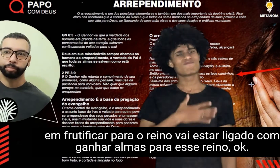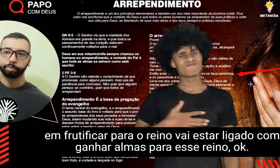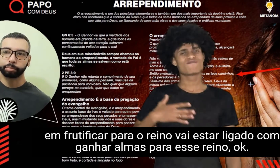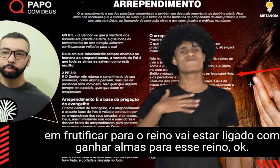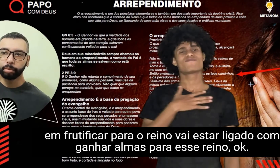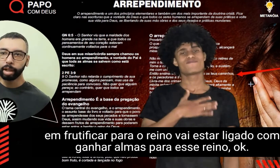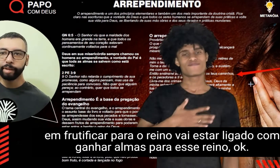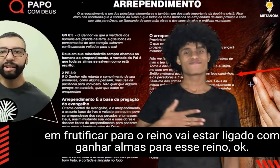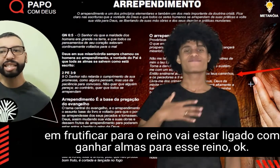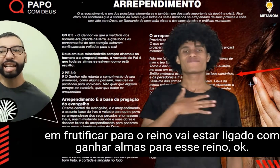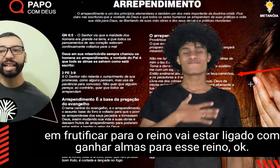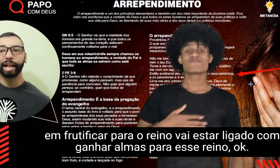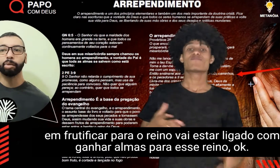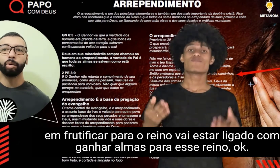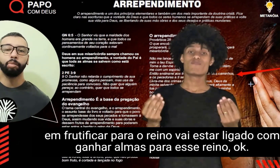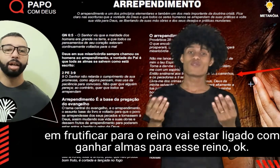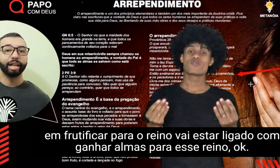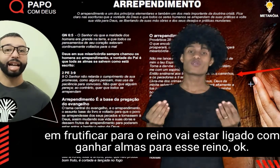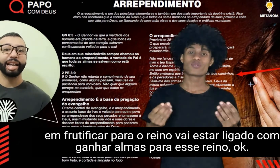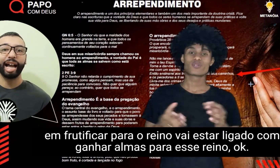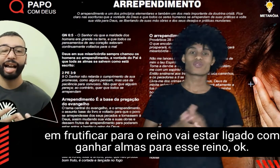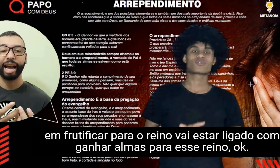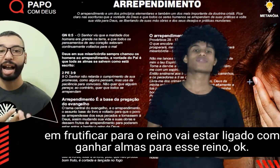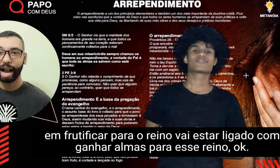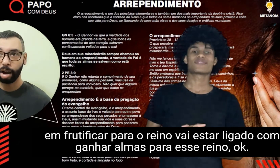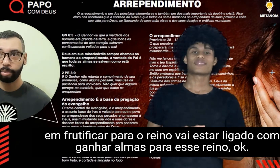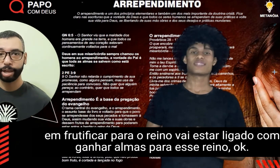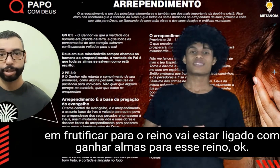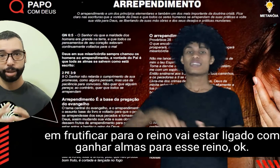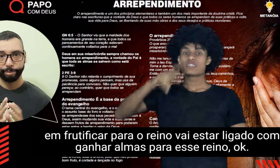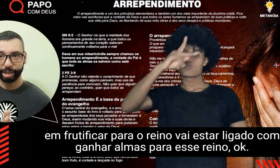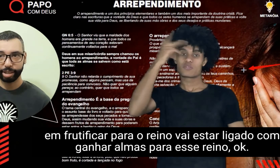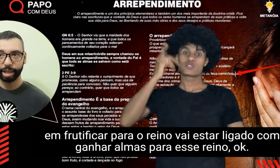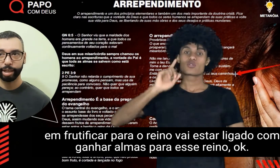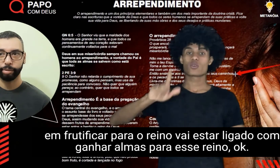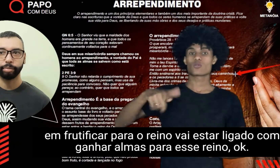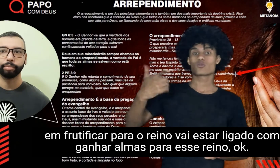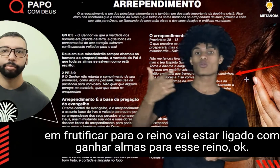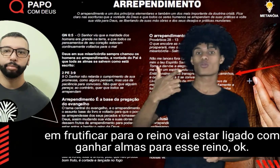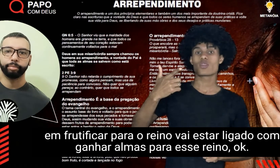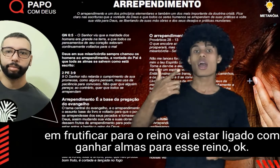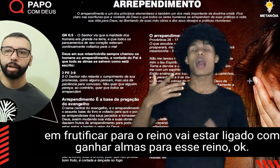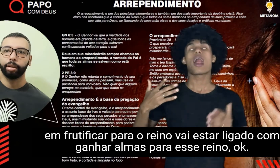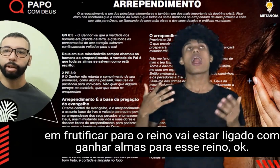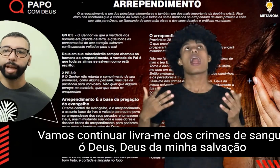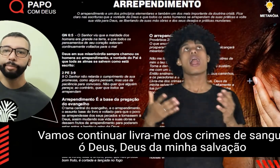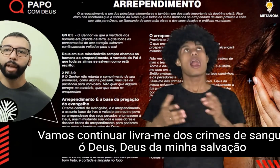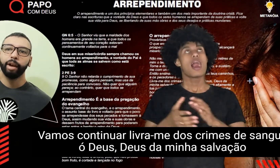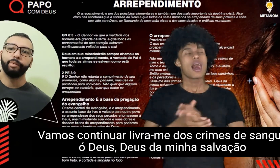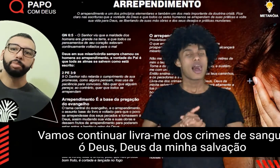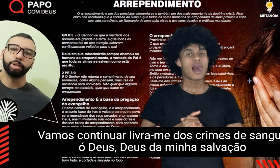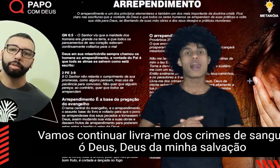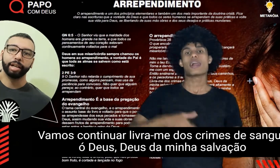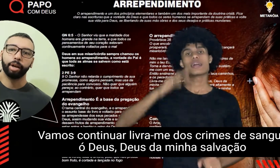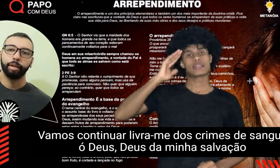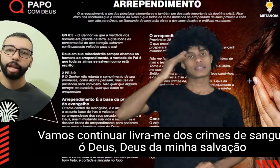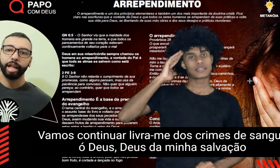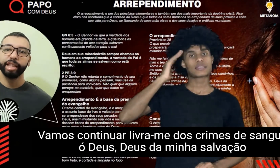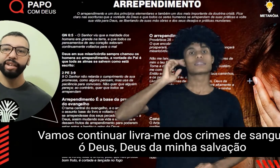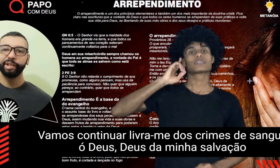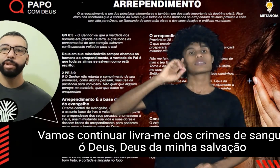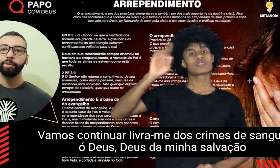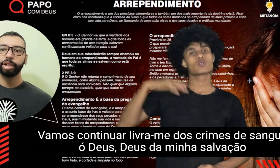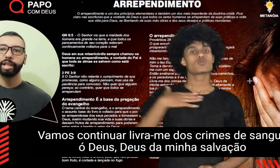reino, vai estar ligado com ganhar almas para esse reino. Ok? Vamos continuar aqui,